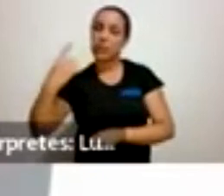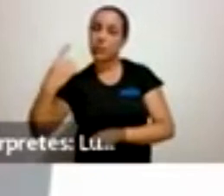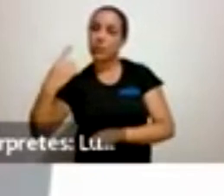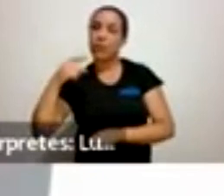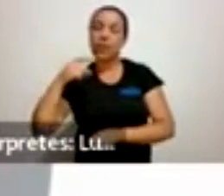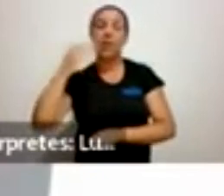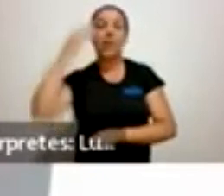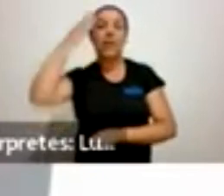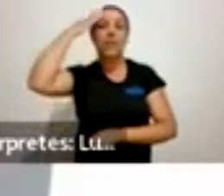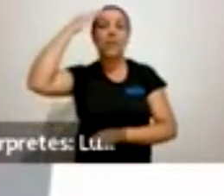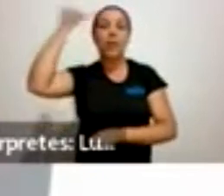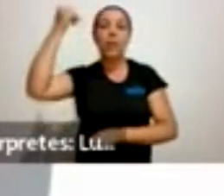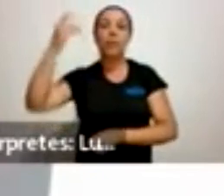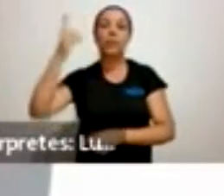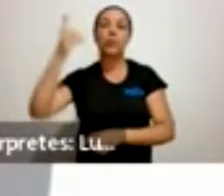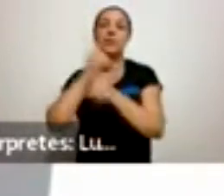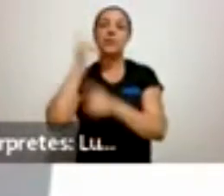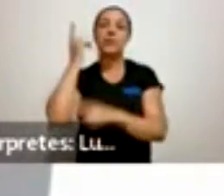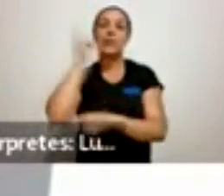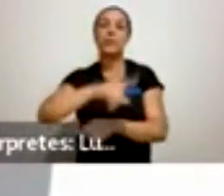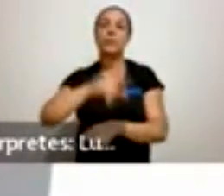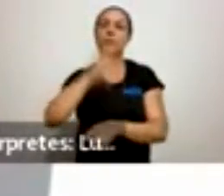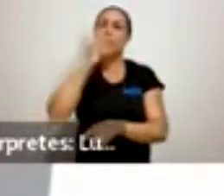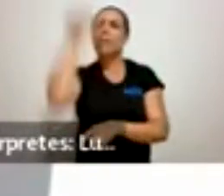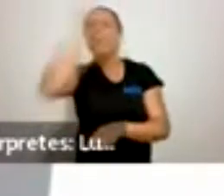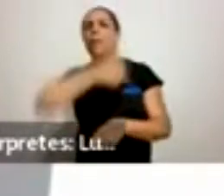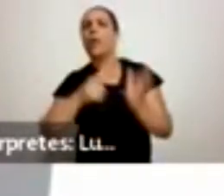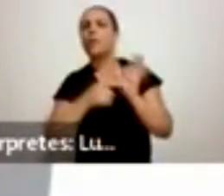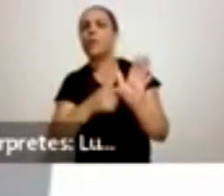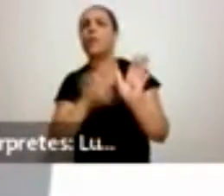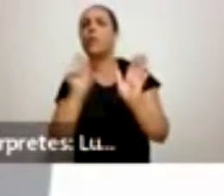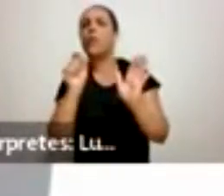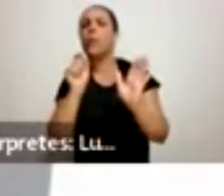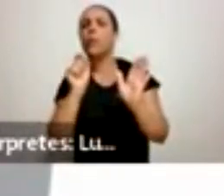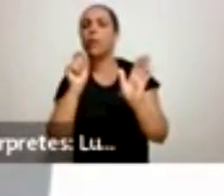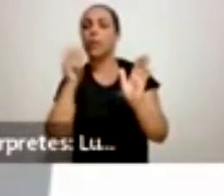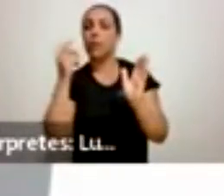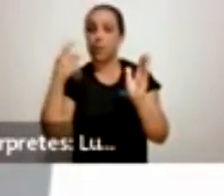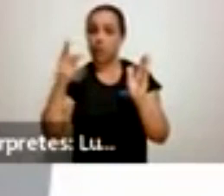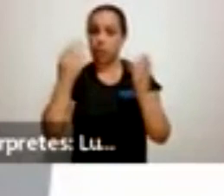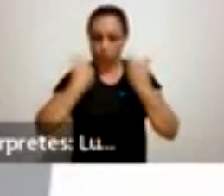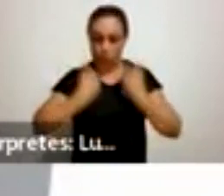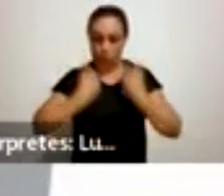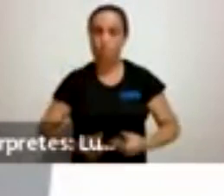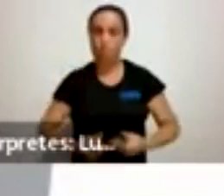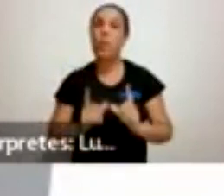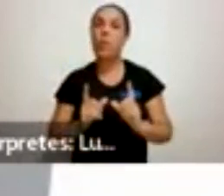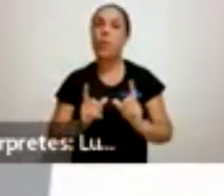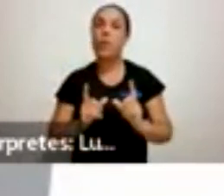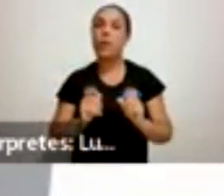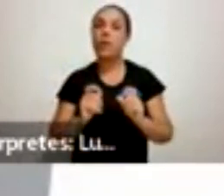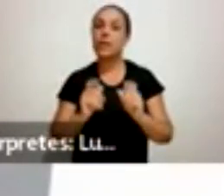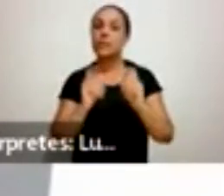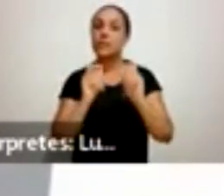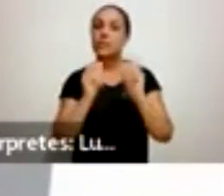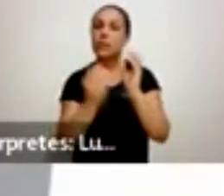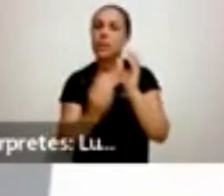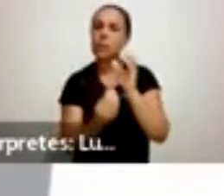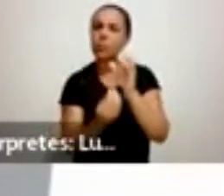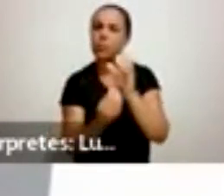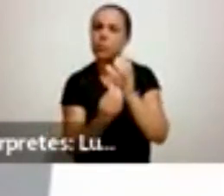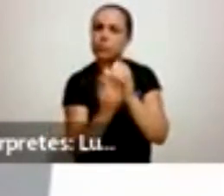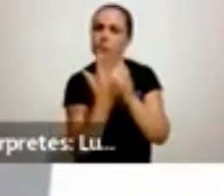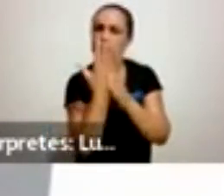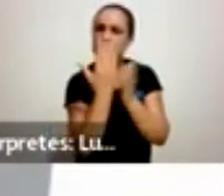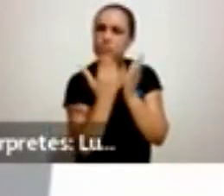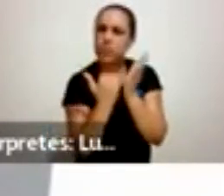ele provou a causa primária do câncer. E são duas condições básicas, a acidose e a hipóxia.